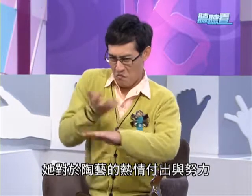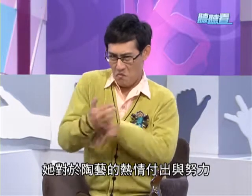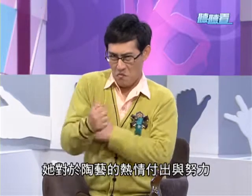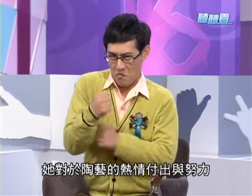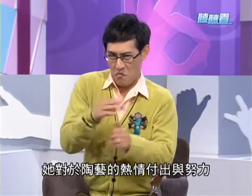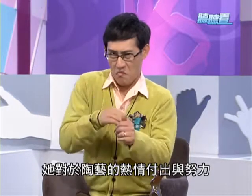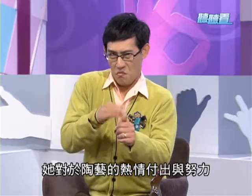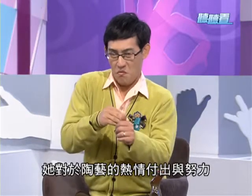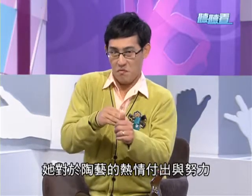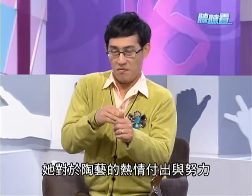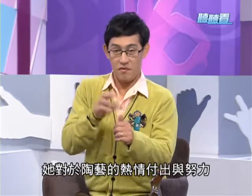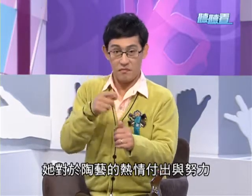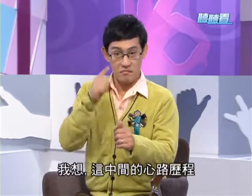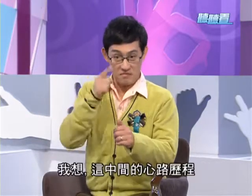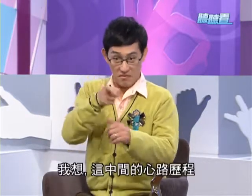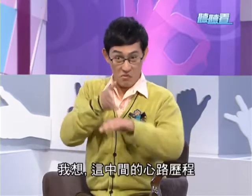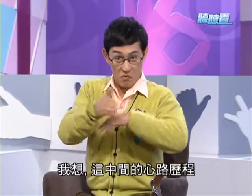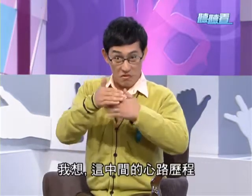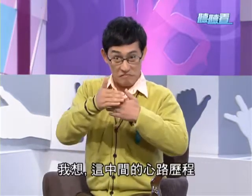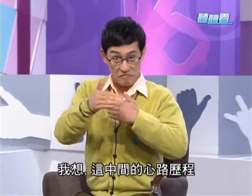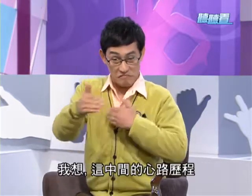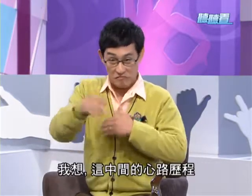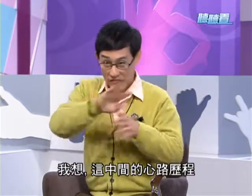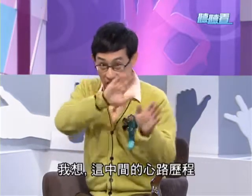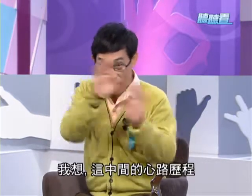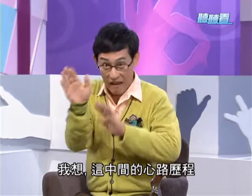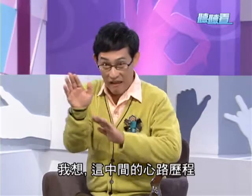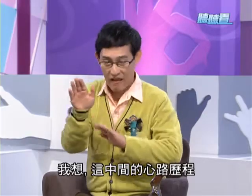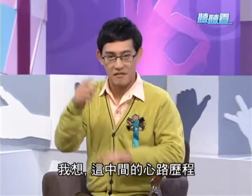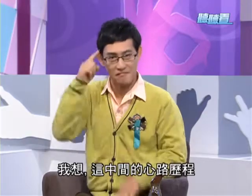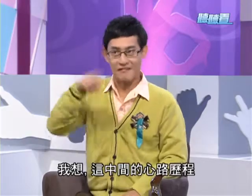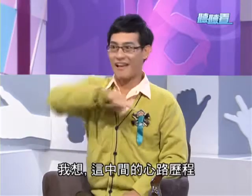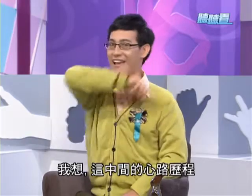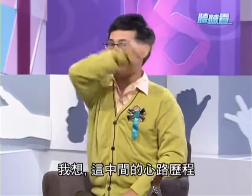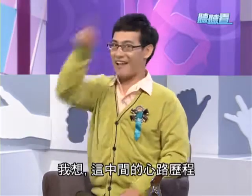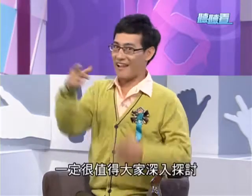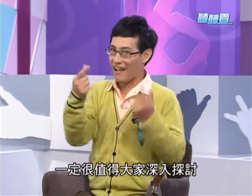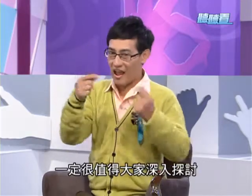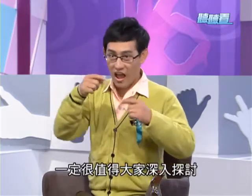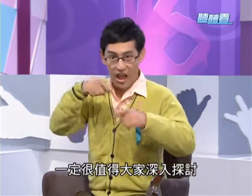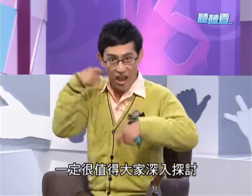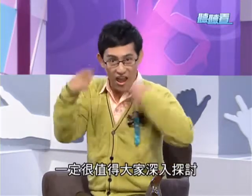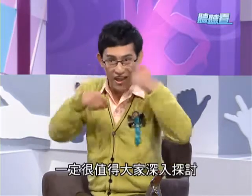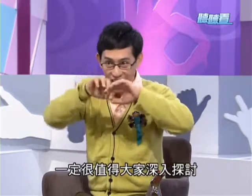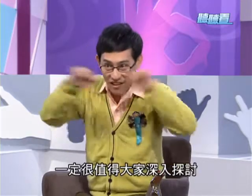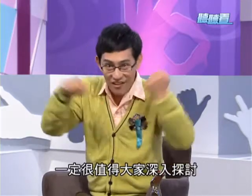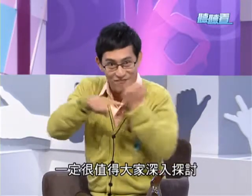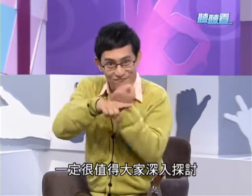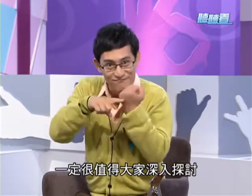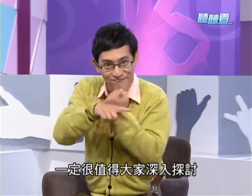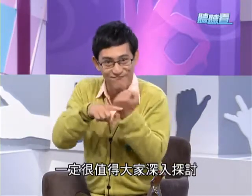力，我想啊，这中间的心路历程一定很值得大家深入探